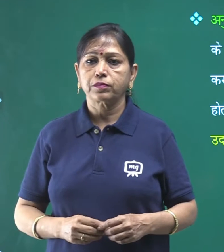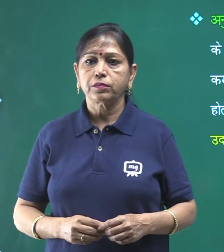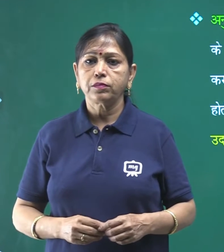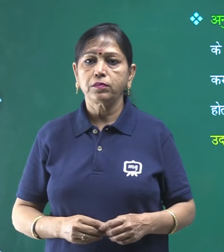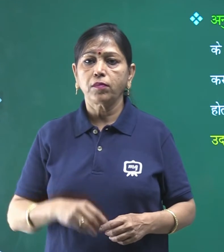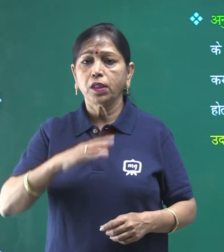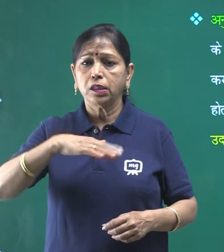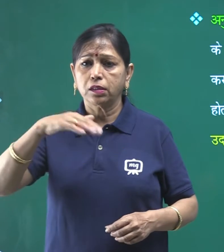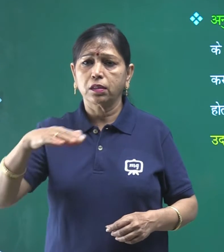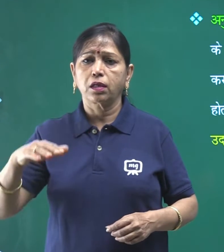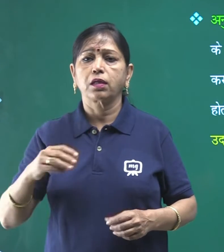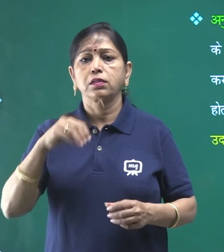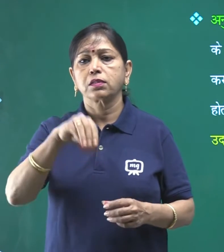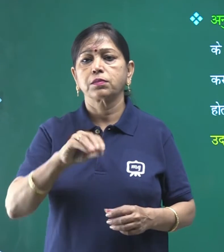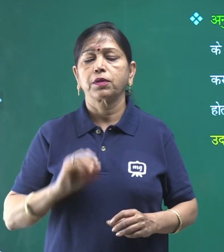तरंग जिसमें